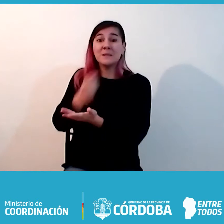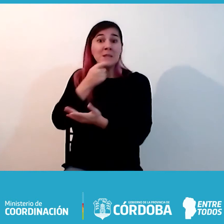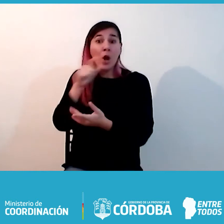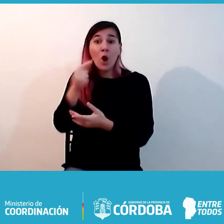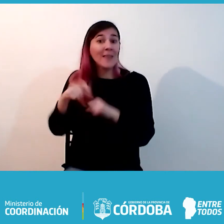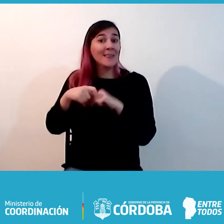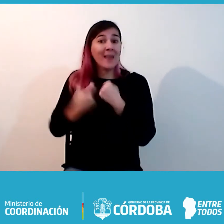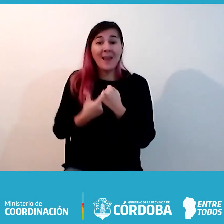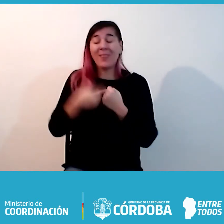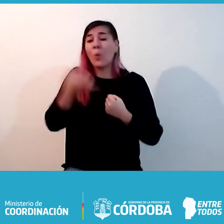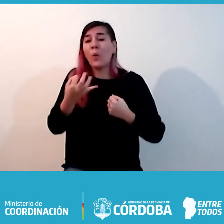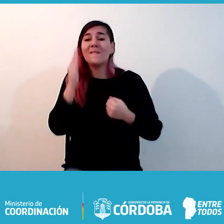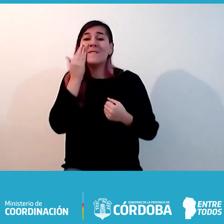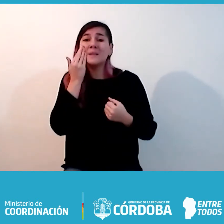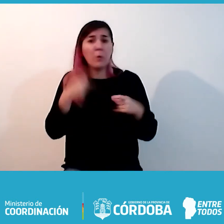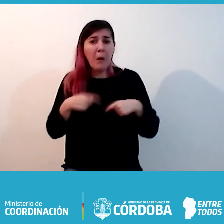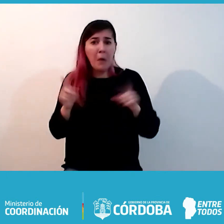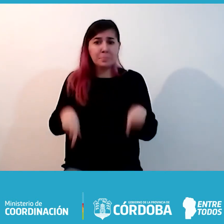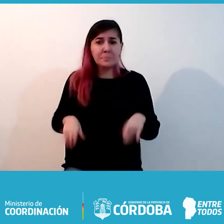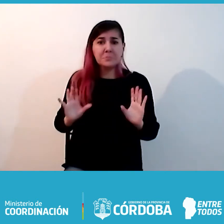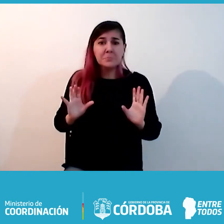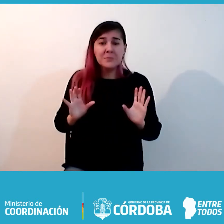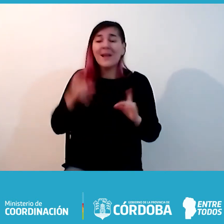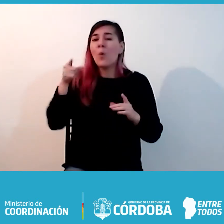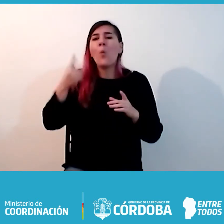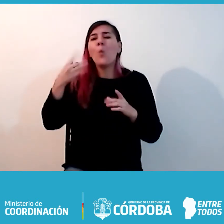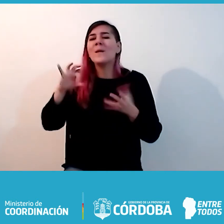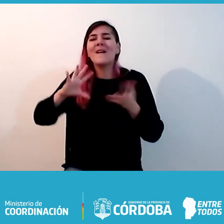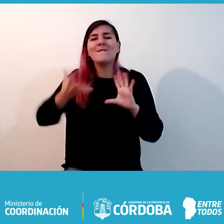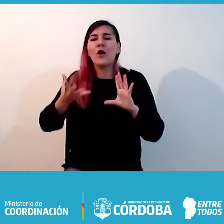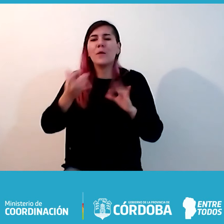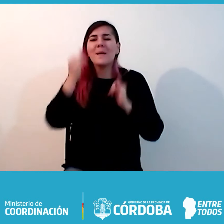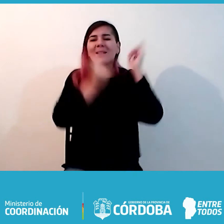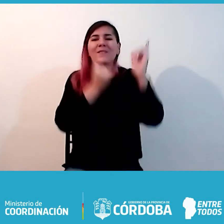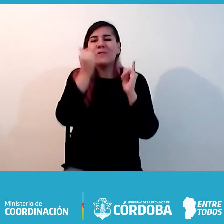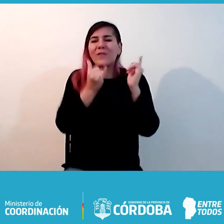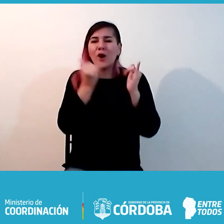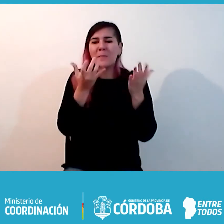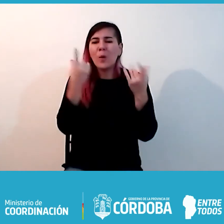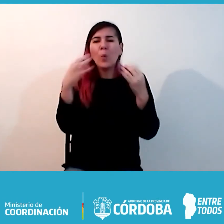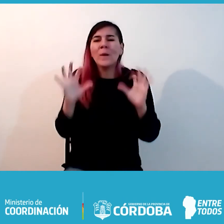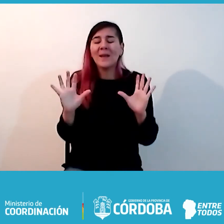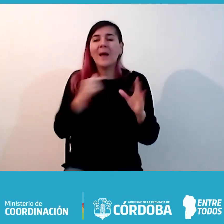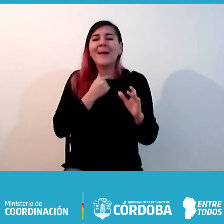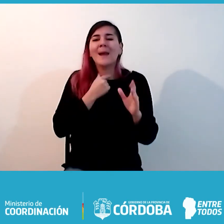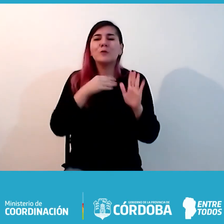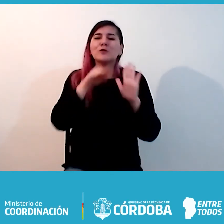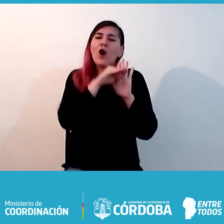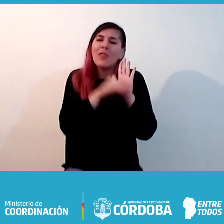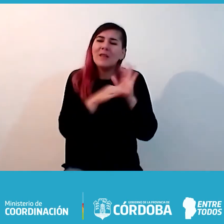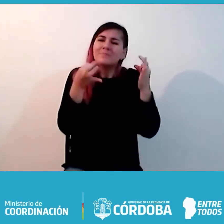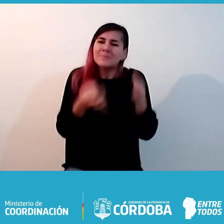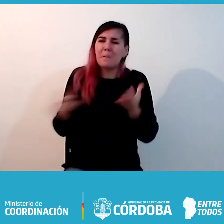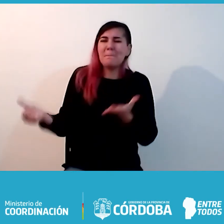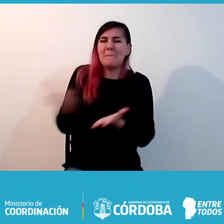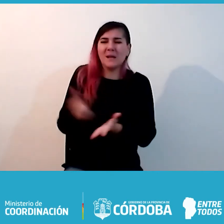un Facebook no te hubieses enterado. Esa es la única forma de informar esta audiencia pública. Queremos un ordenamiento territorial participativo